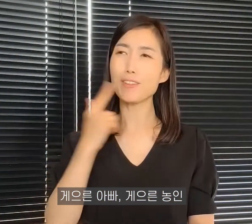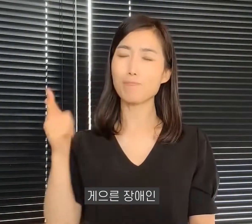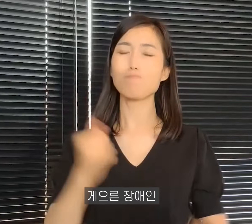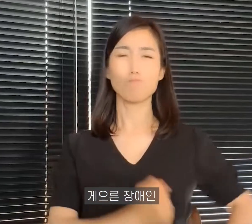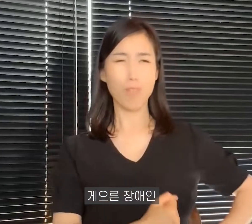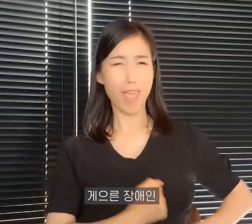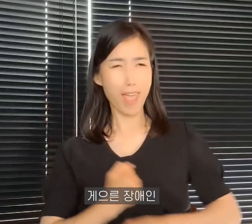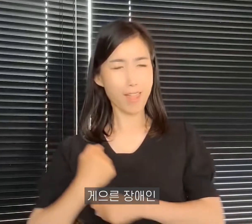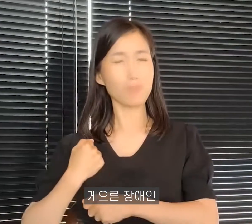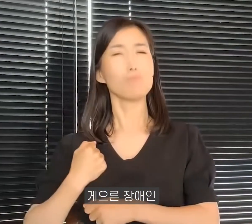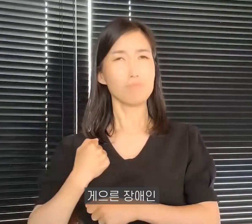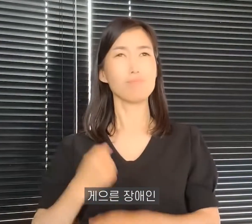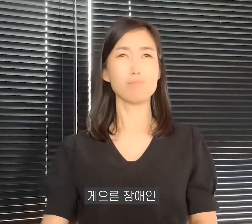게으른 장애인